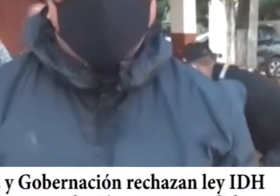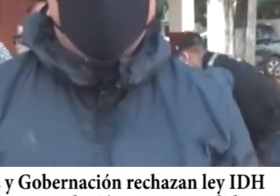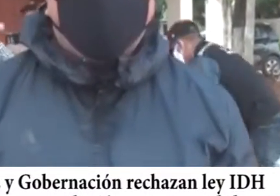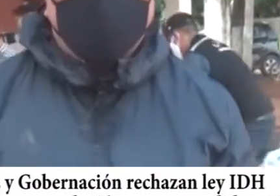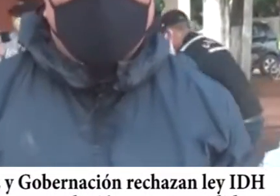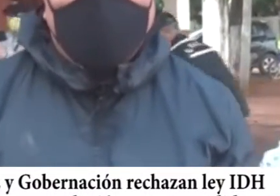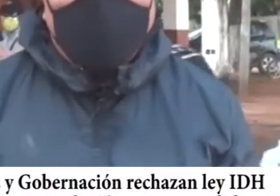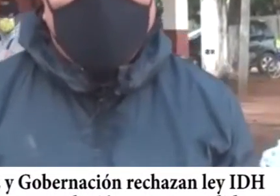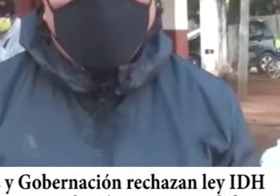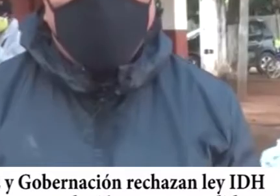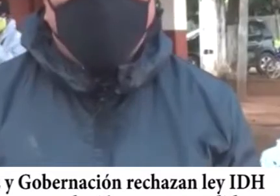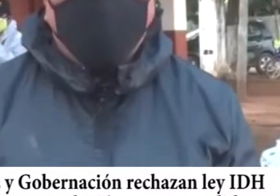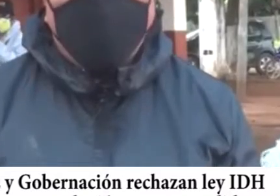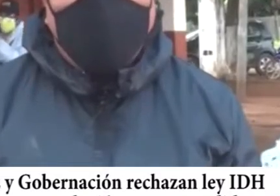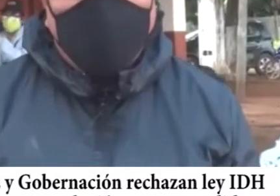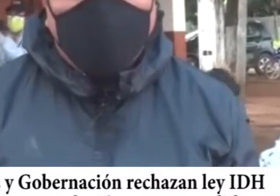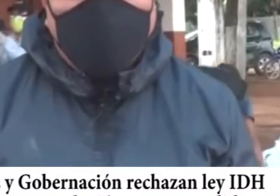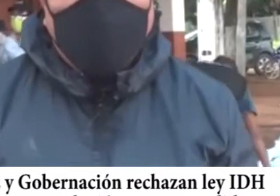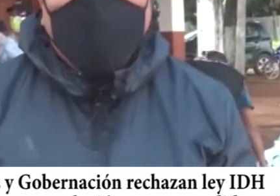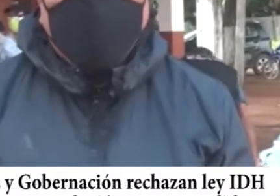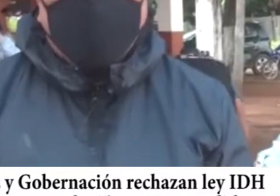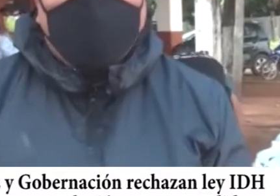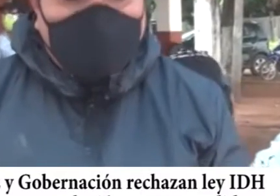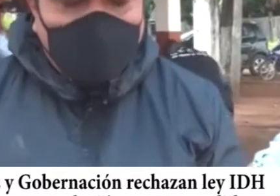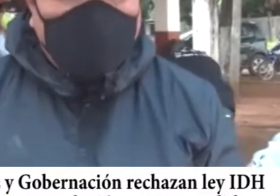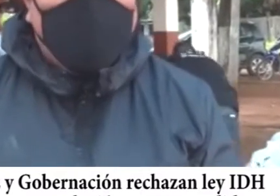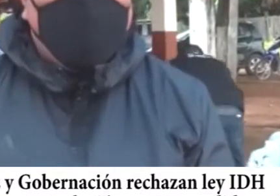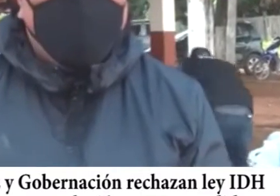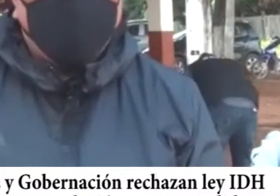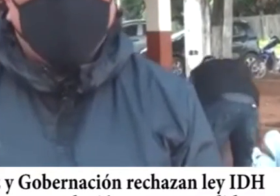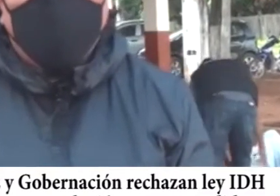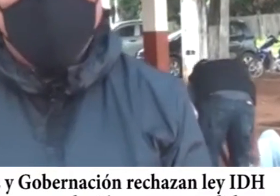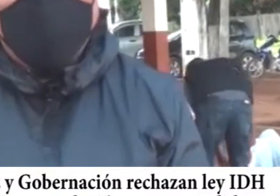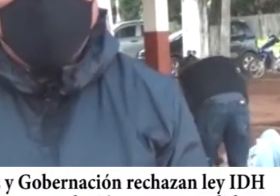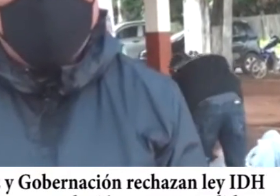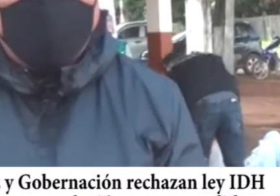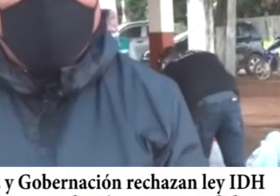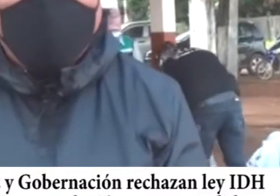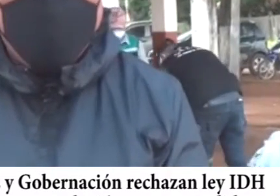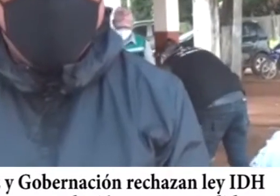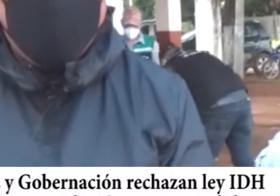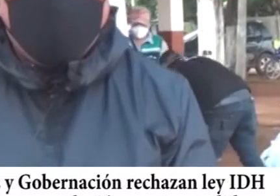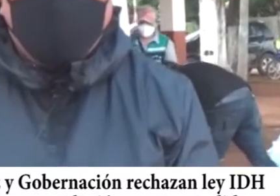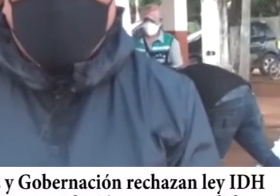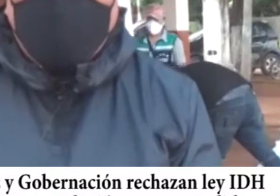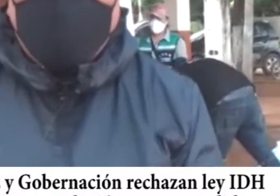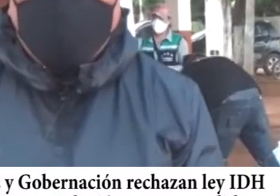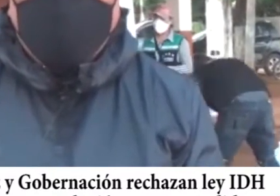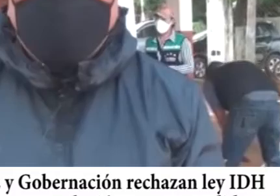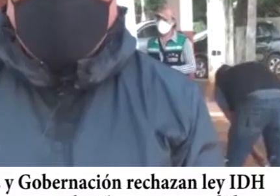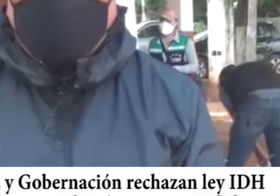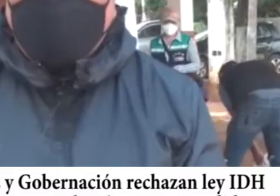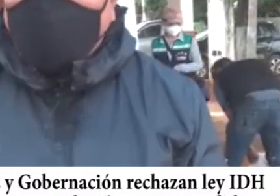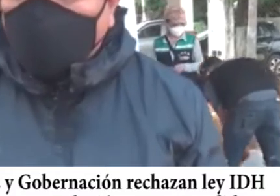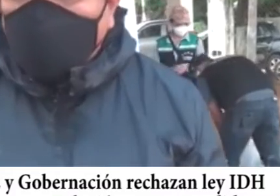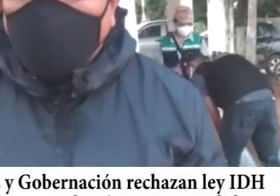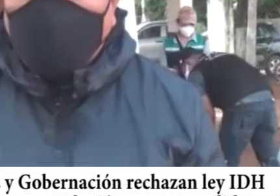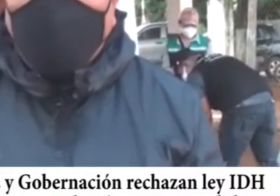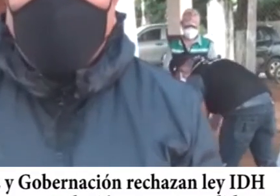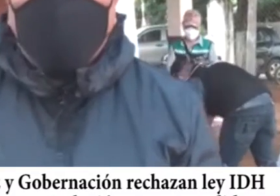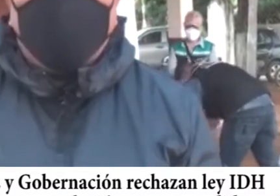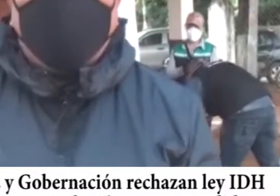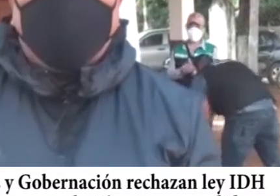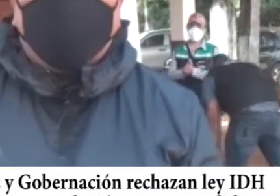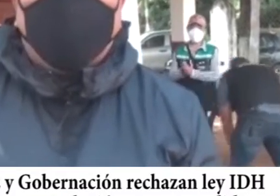que está haciendo de vía, por una vía formal, le aseguro que sí. Nosotros mañana nos reuniremos, los alcaldes, y si no